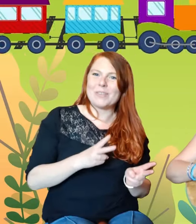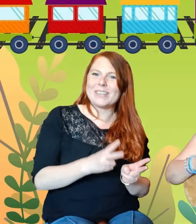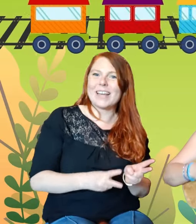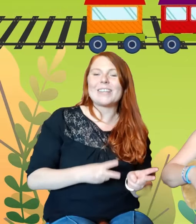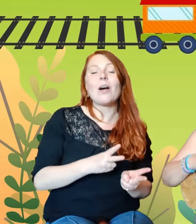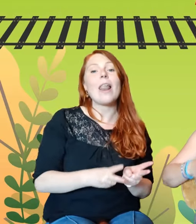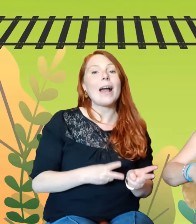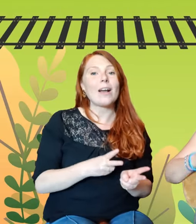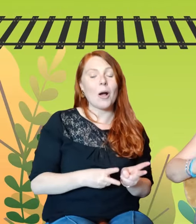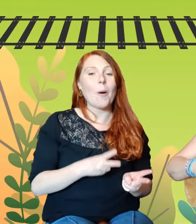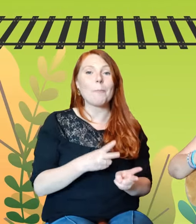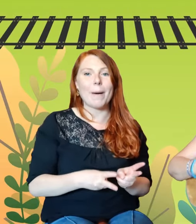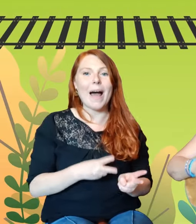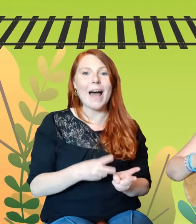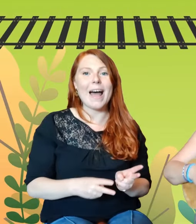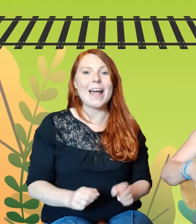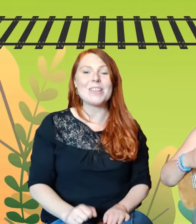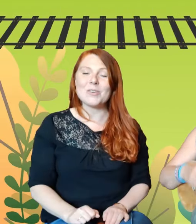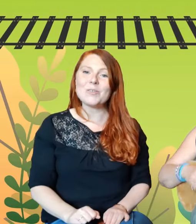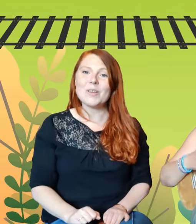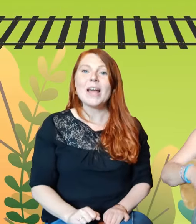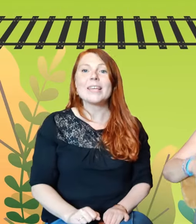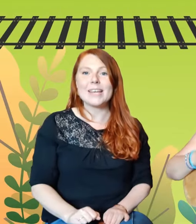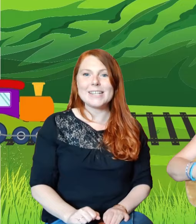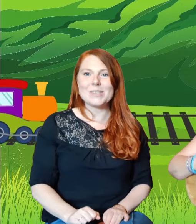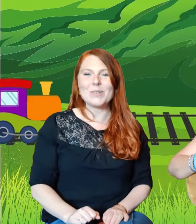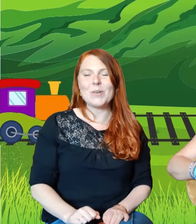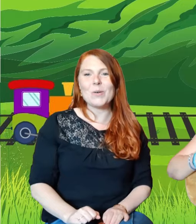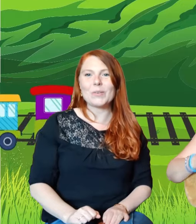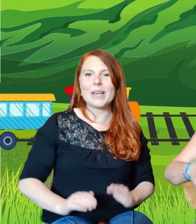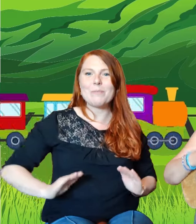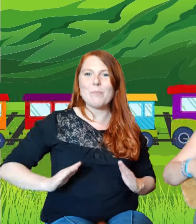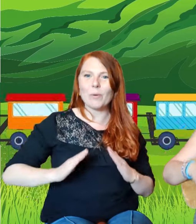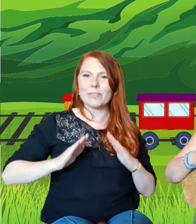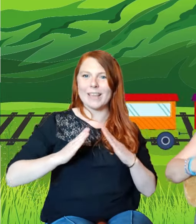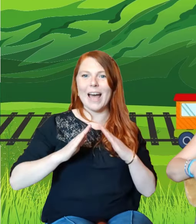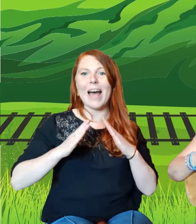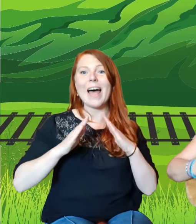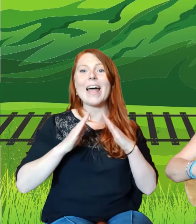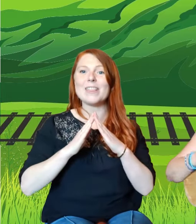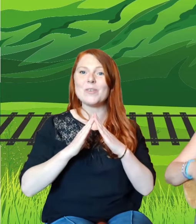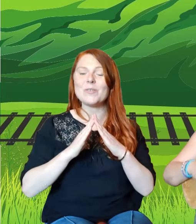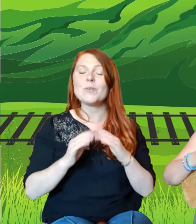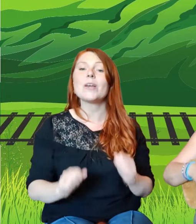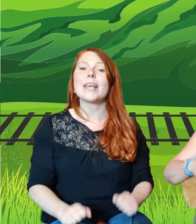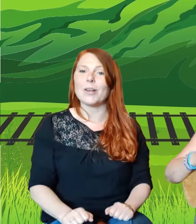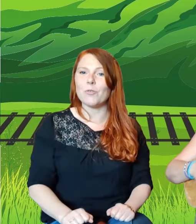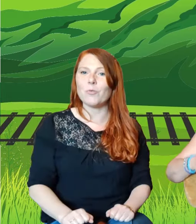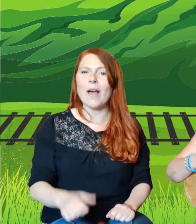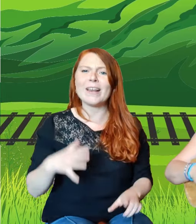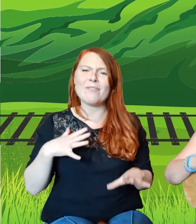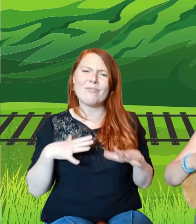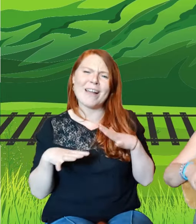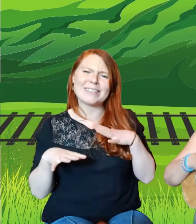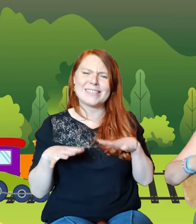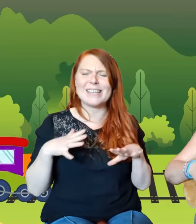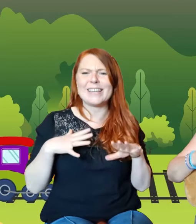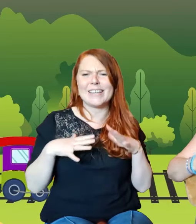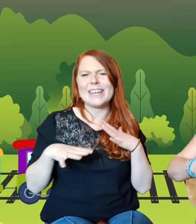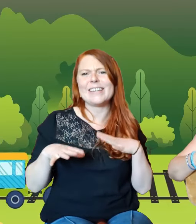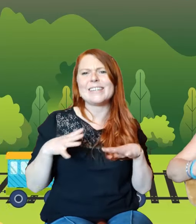Le petit train dans la campagne qui glisse le long des montagnes. Quelquefois il